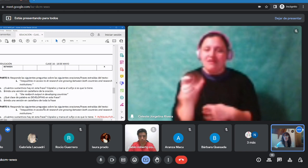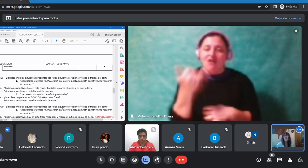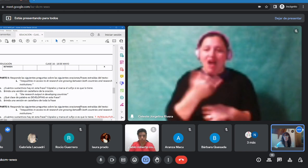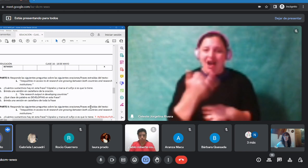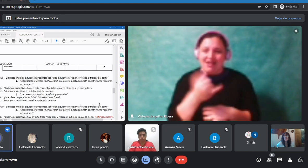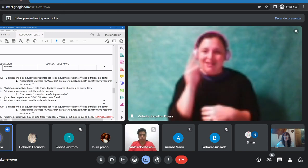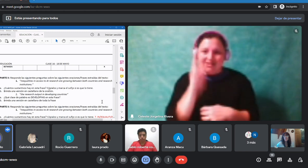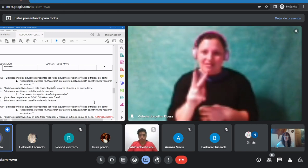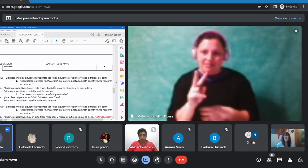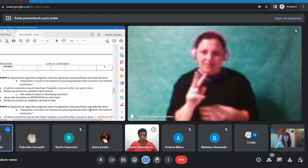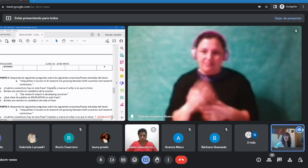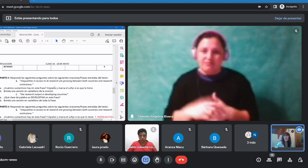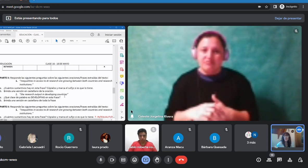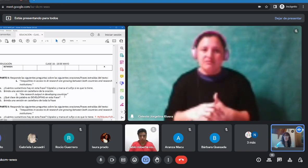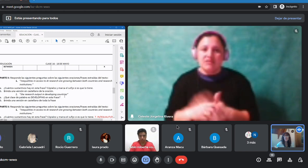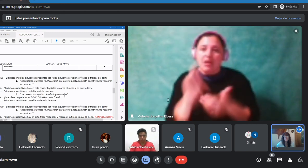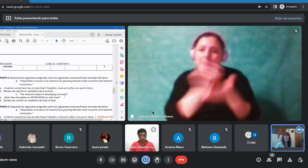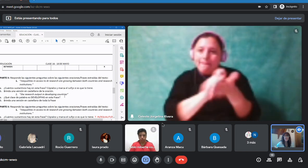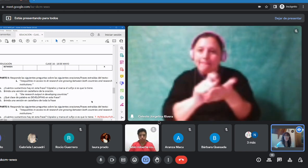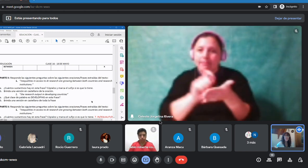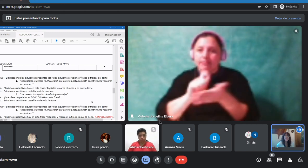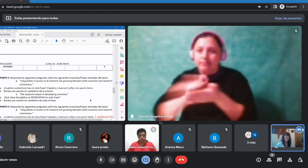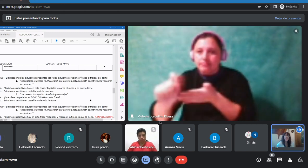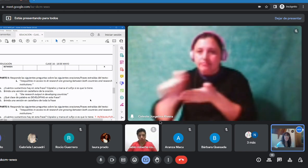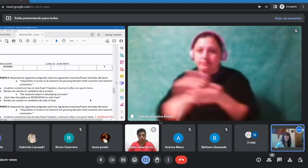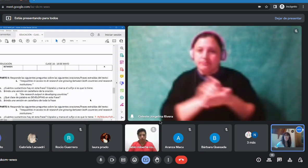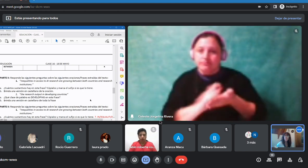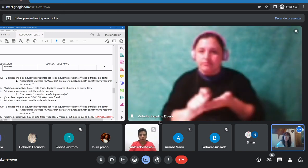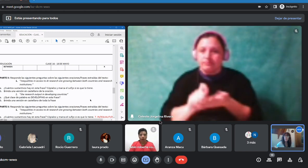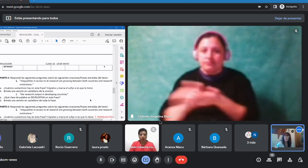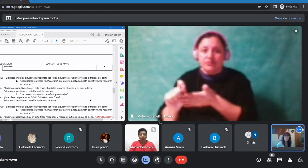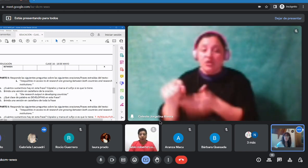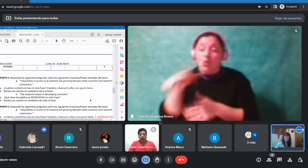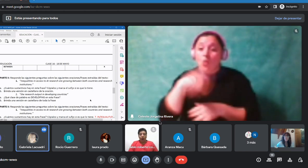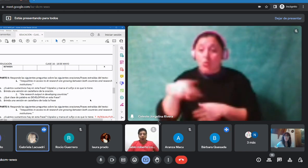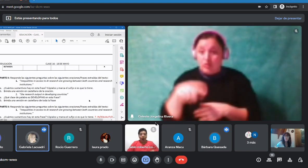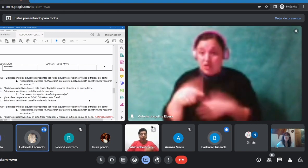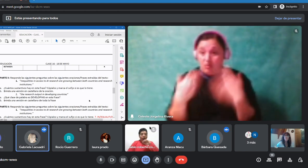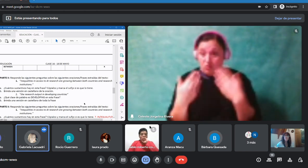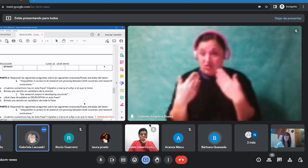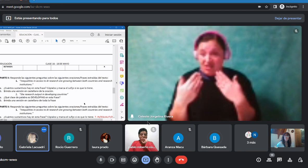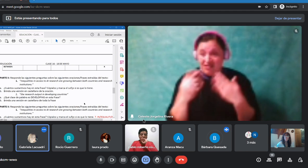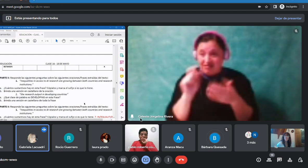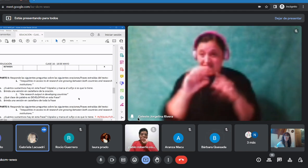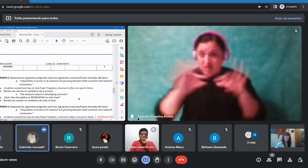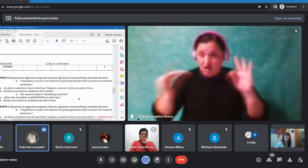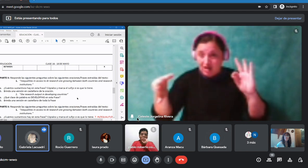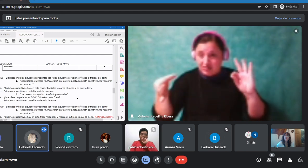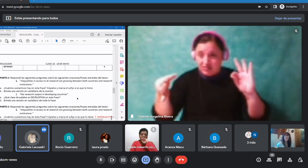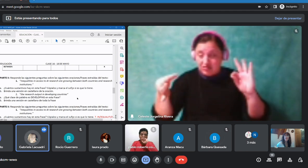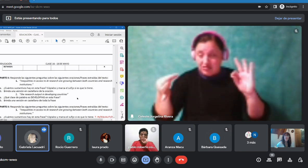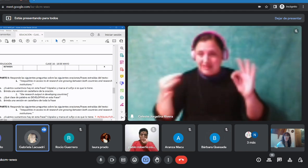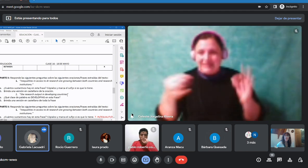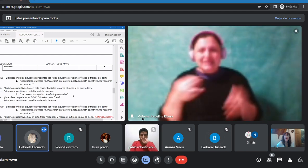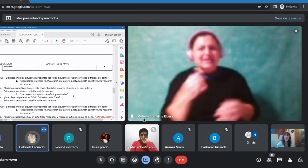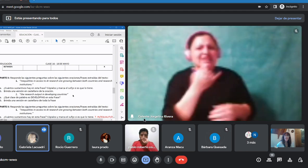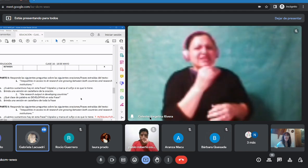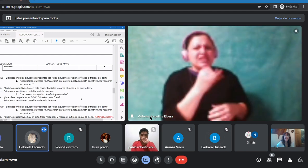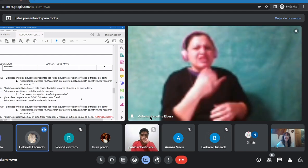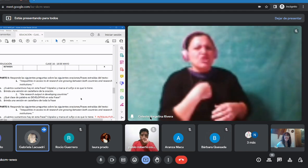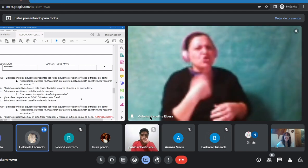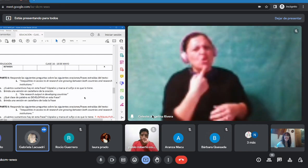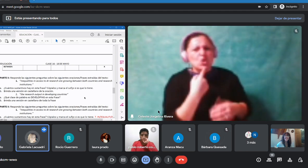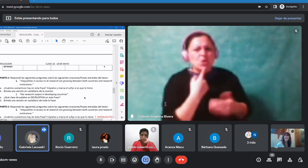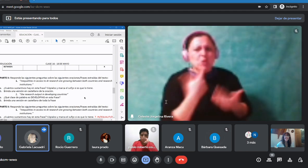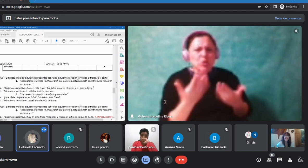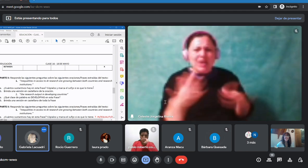Y después brindar una, ¿esta la alcanzaron a hacer? Sí, pero me entró una duda igual ahora, justo a ver. Que lo